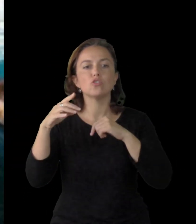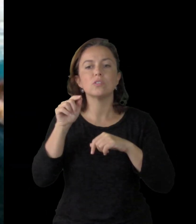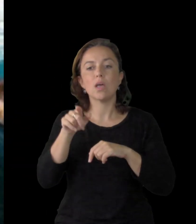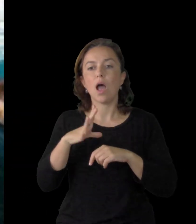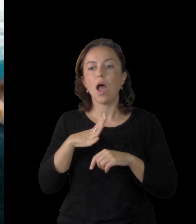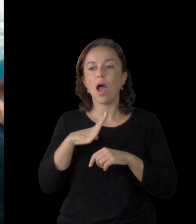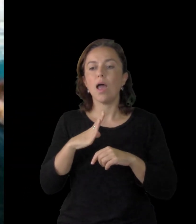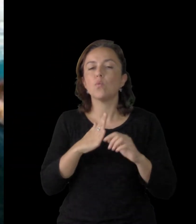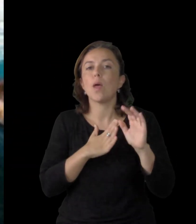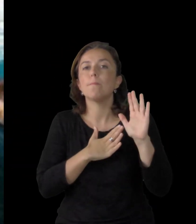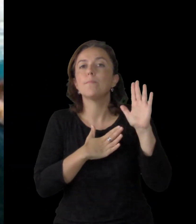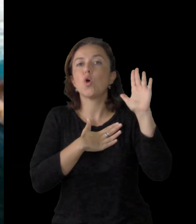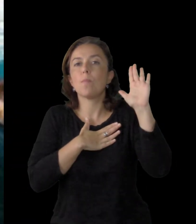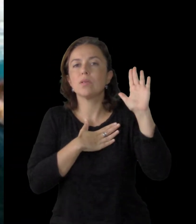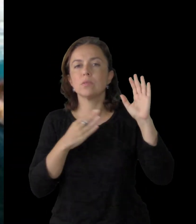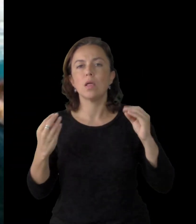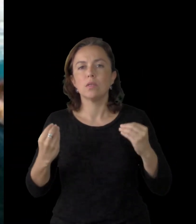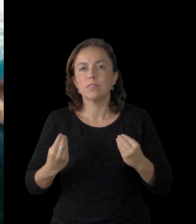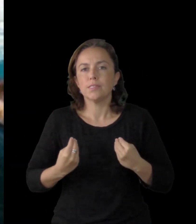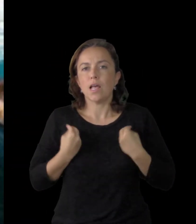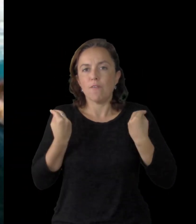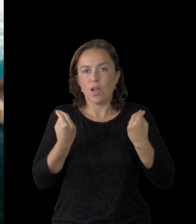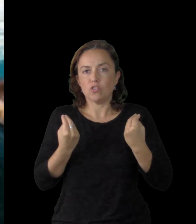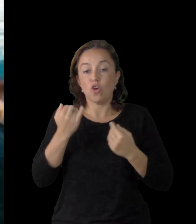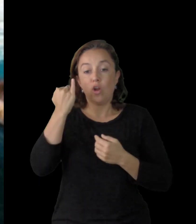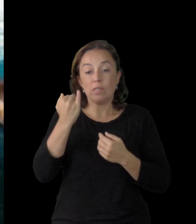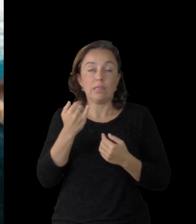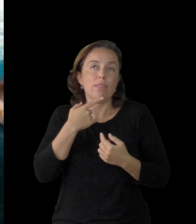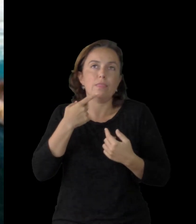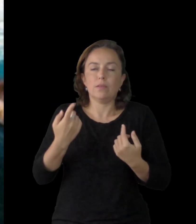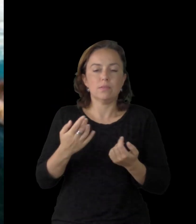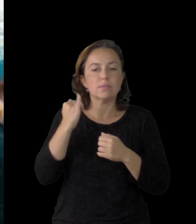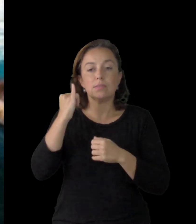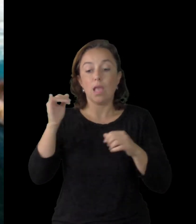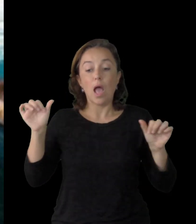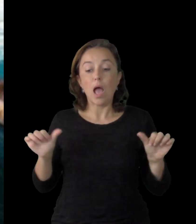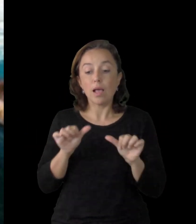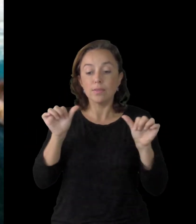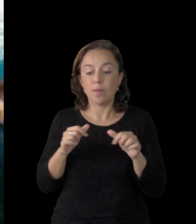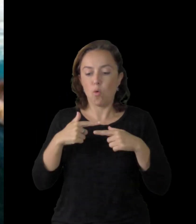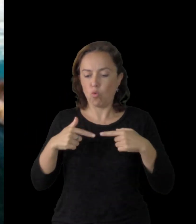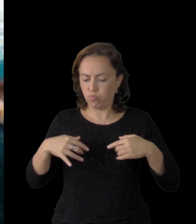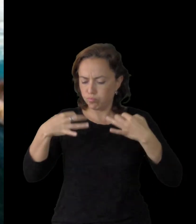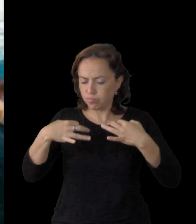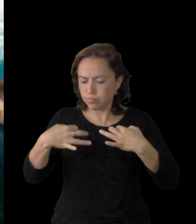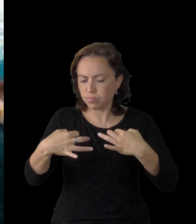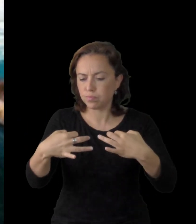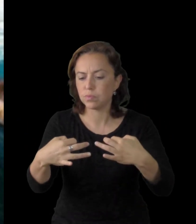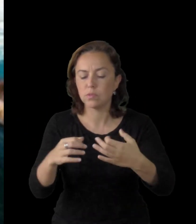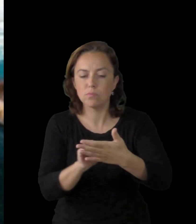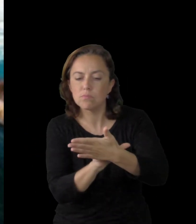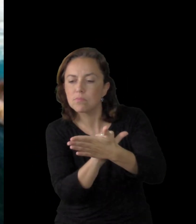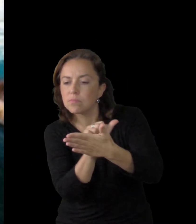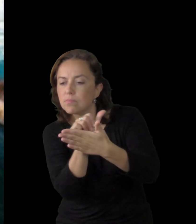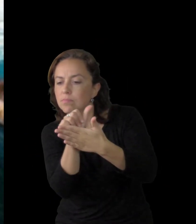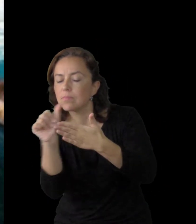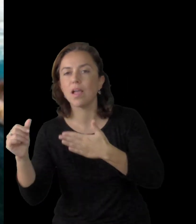de salvación, donde si hacemos las cosas bien, a lo largo del tiempo, a lo largo de nuestra vida, y